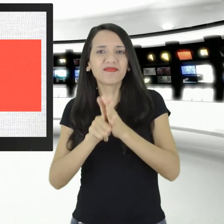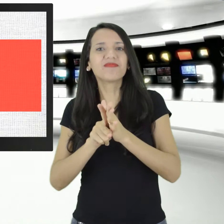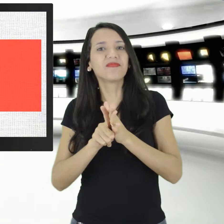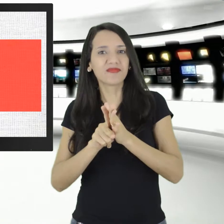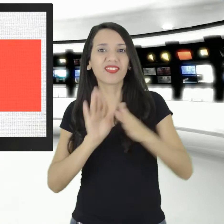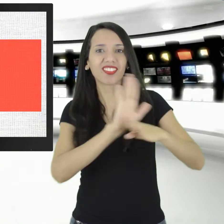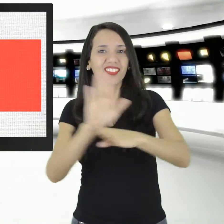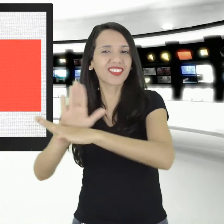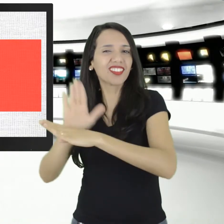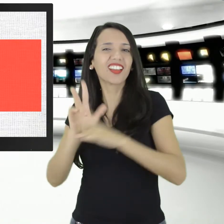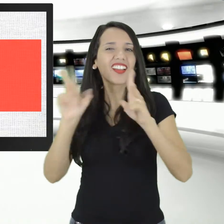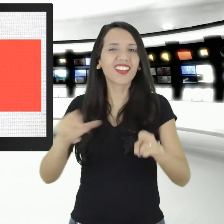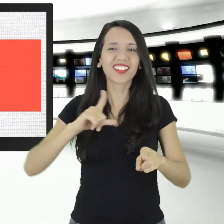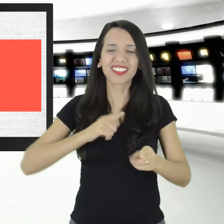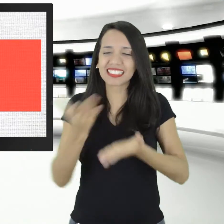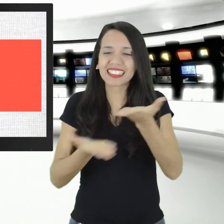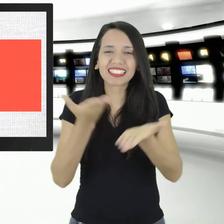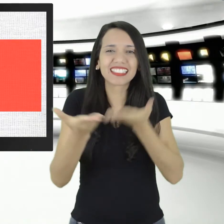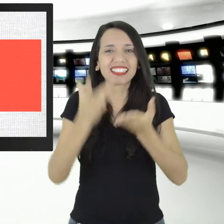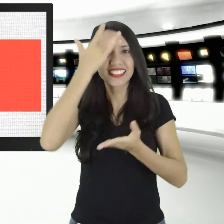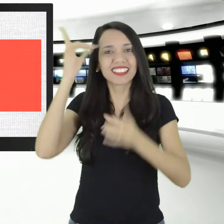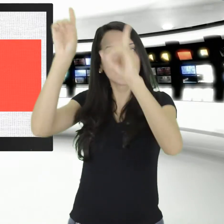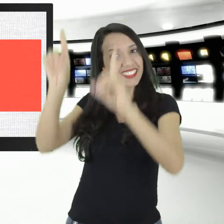como a de auxiliar no tratamento de pessoas com deficiência